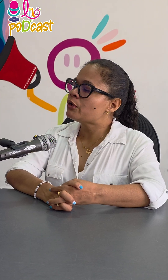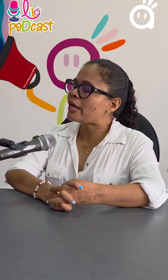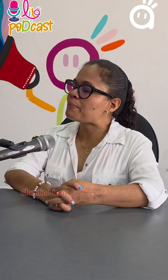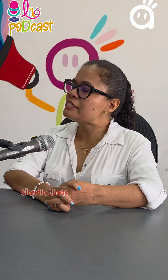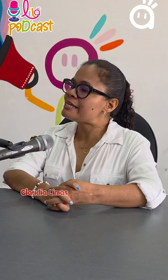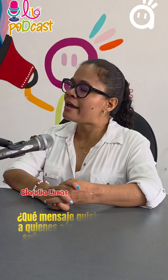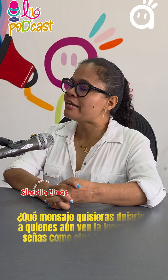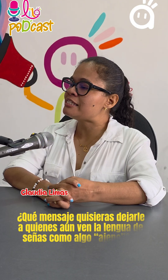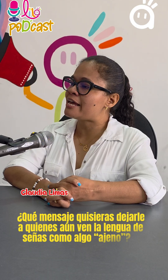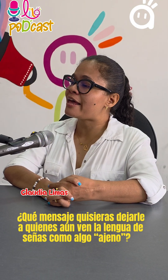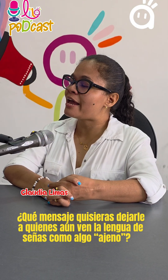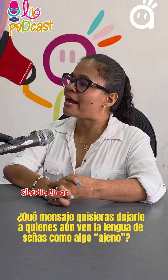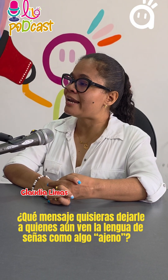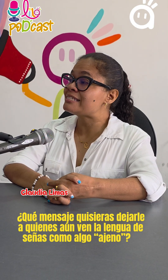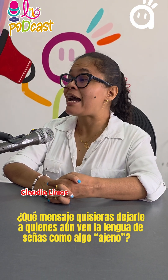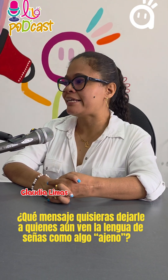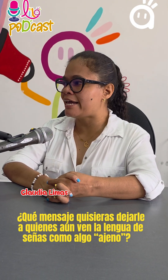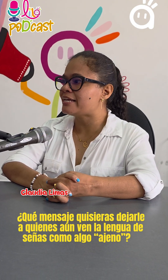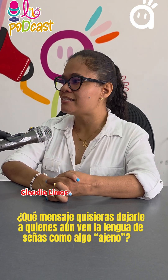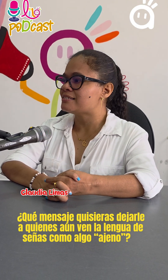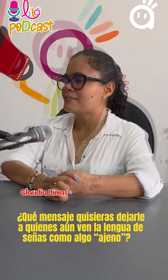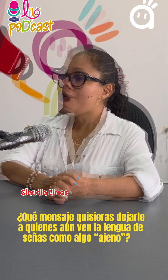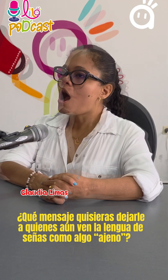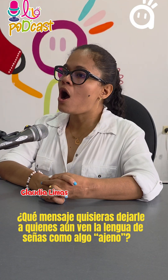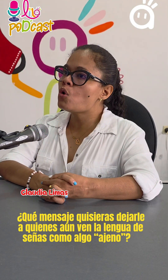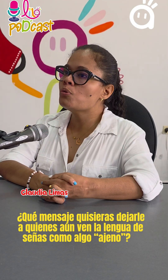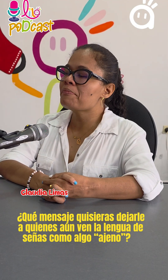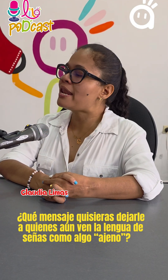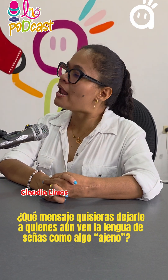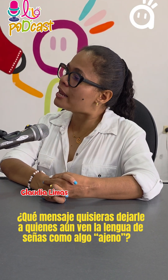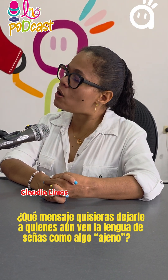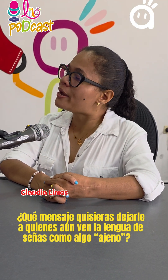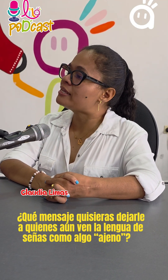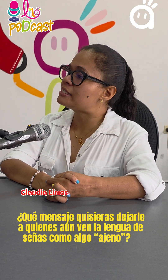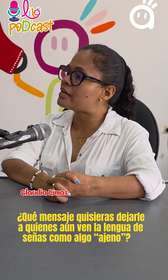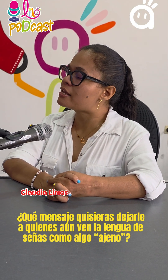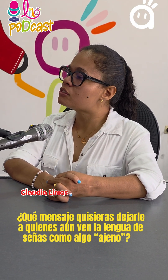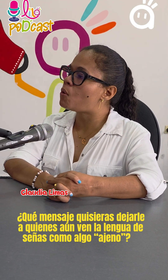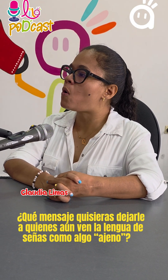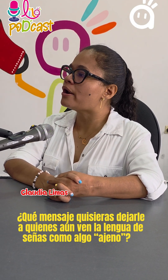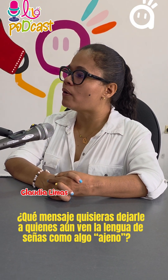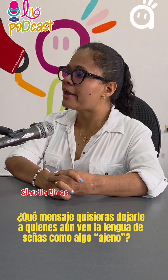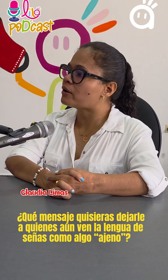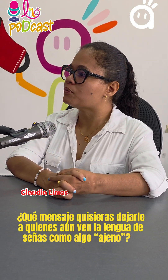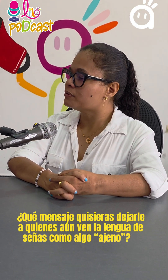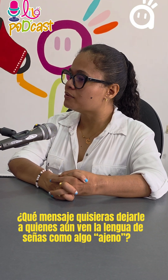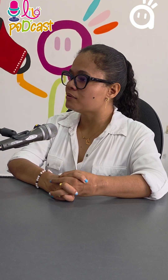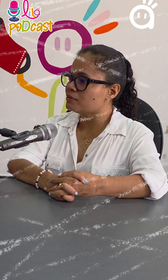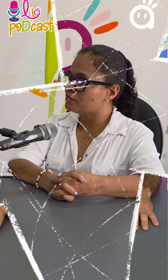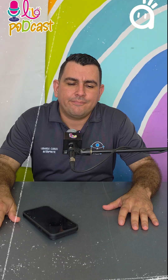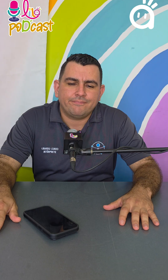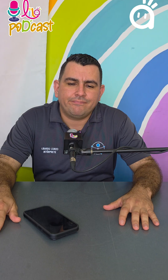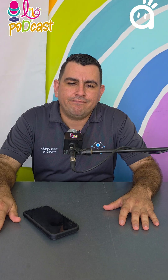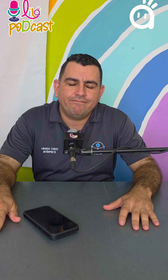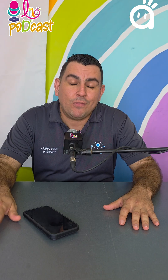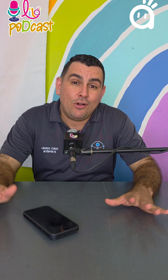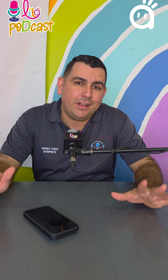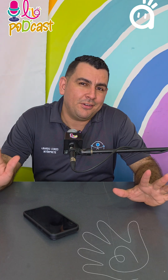Libardo, ¿qué mensaje quisiera dejarles a quienes aún ven la lengua de señas como algo ajeno? No, que